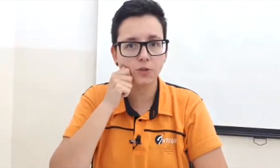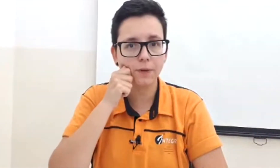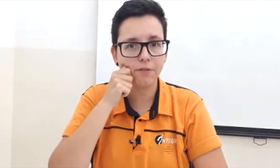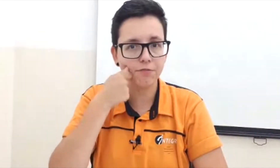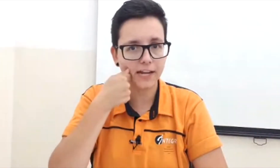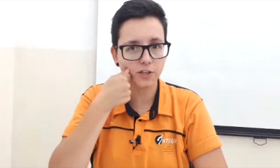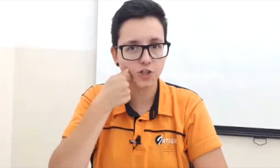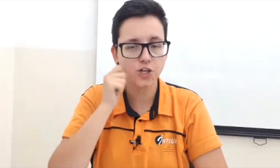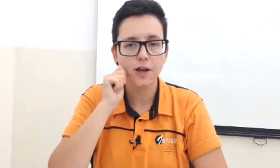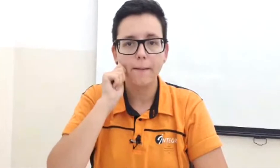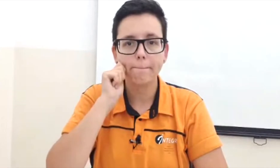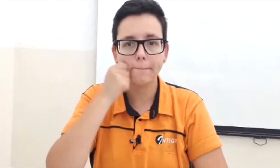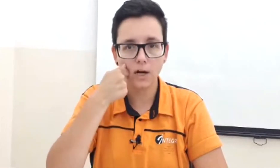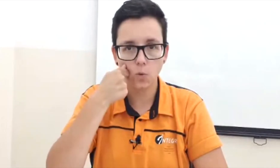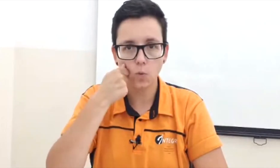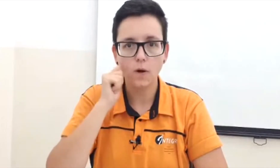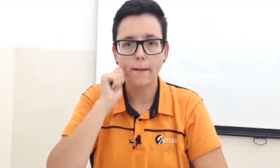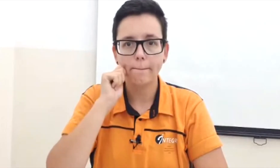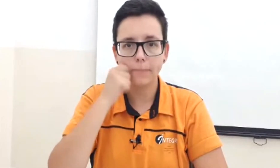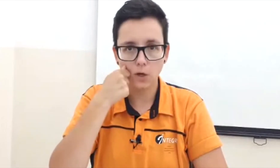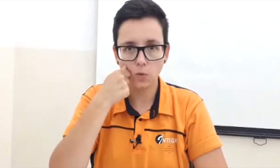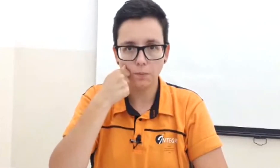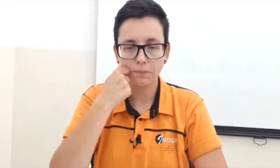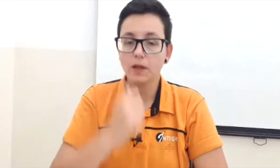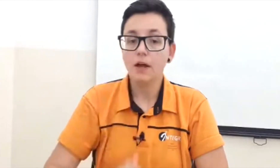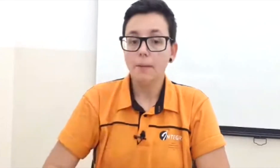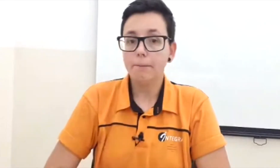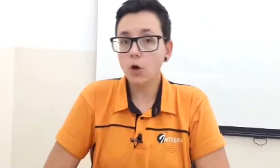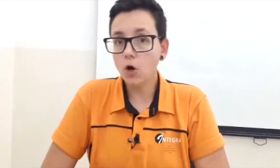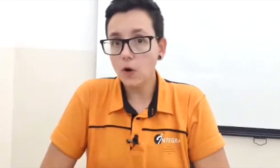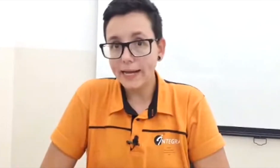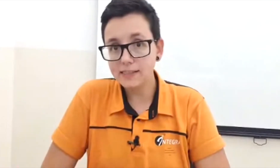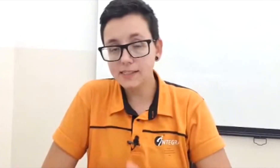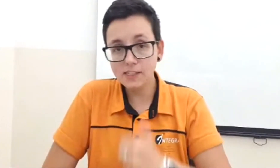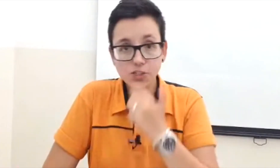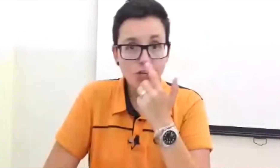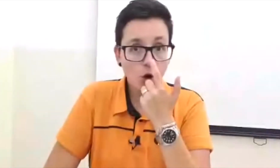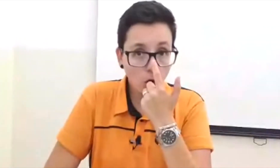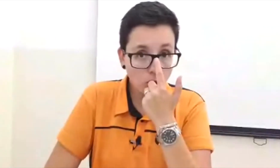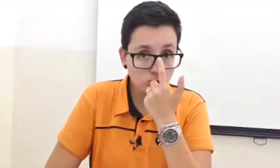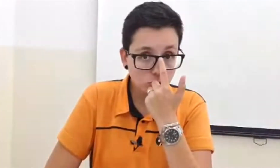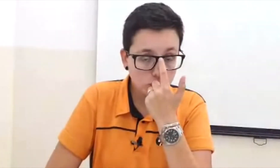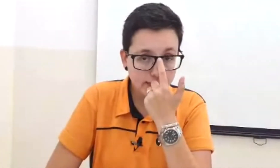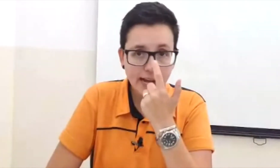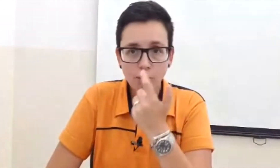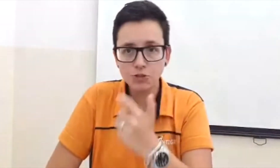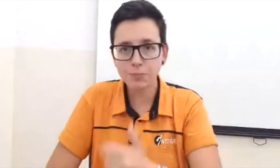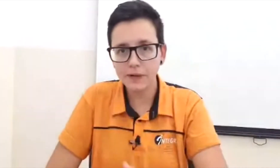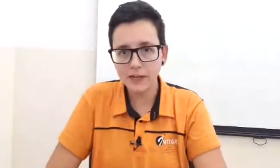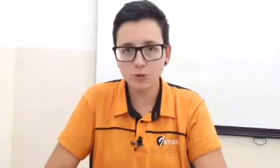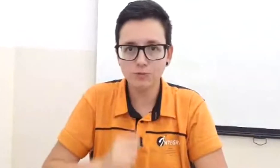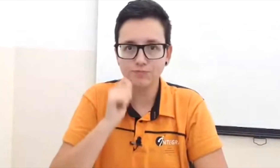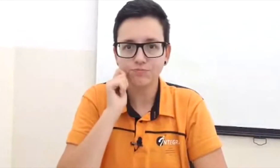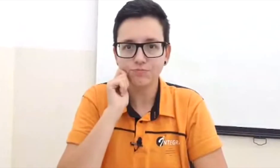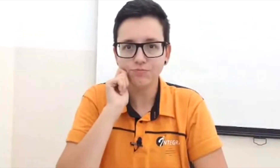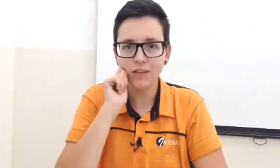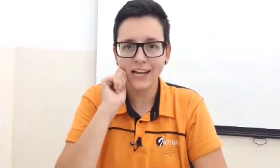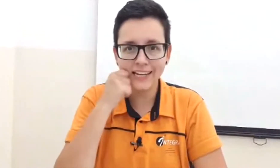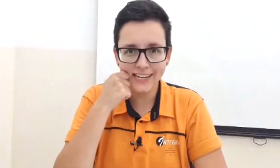para frente. Pão, pão. Pro, existe outro sinal de pão? Além desse